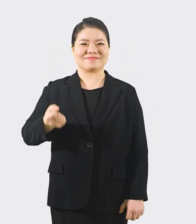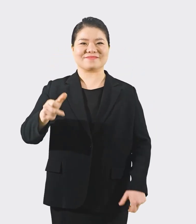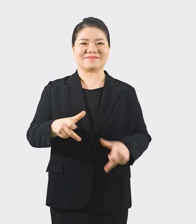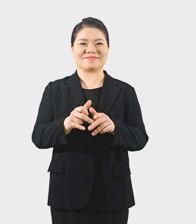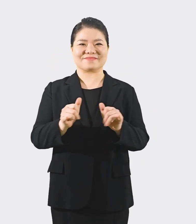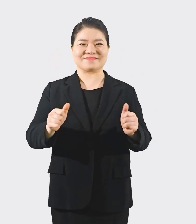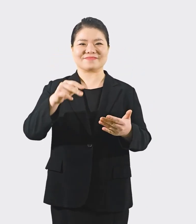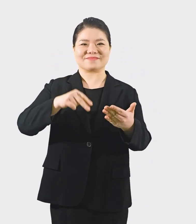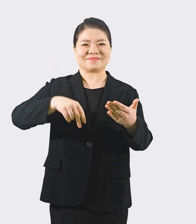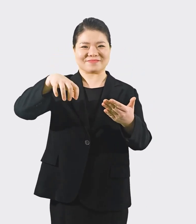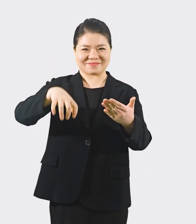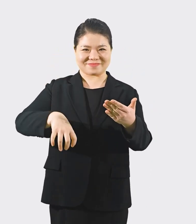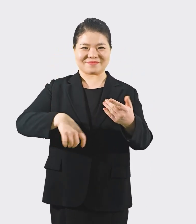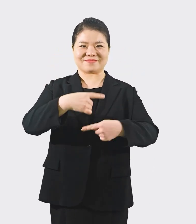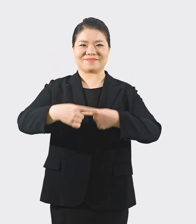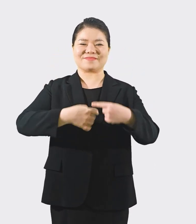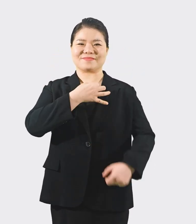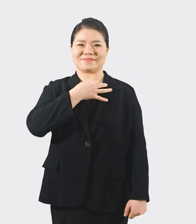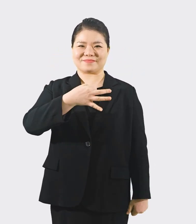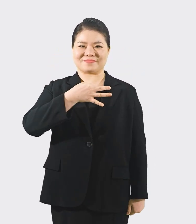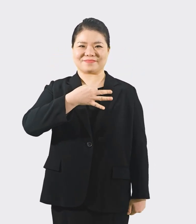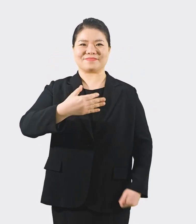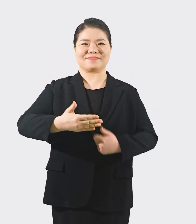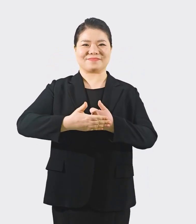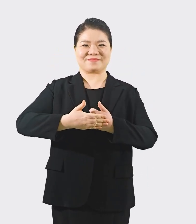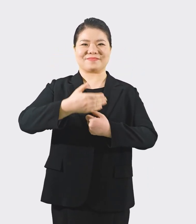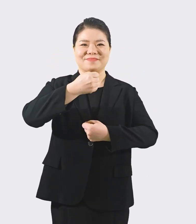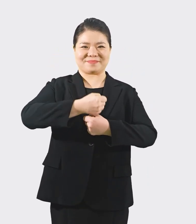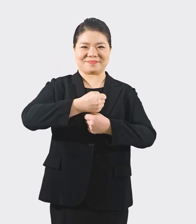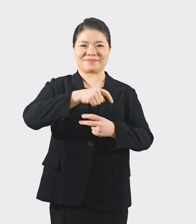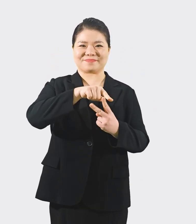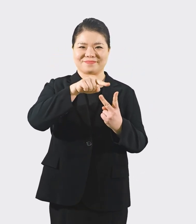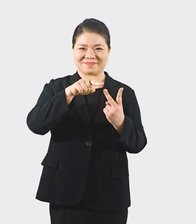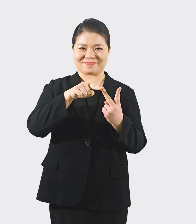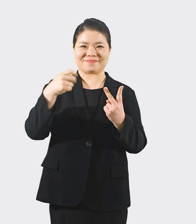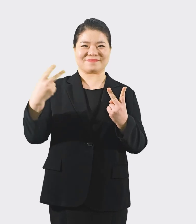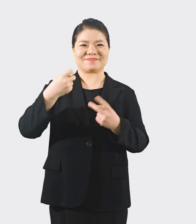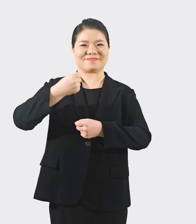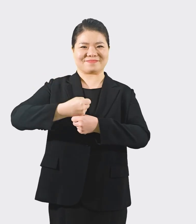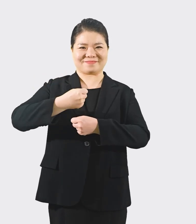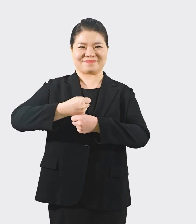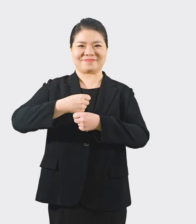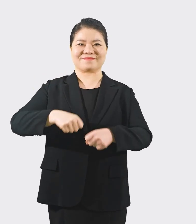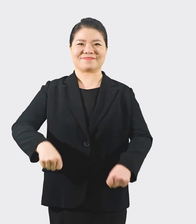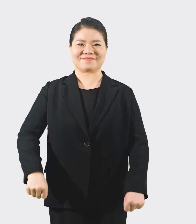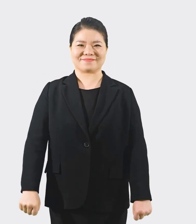국립장애인도서관의 수어, 음성 지원을 받아 제작, 재구성한 것입니다.